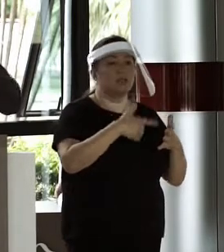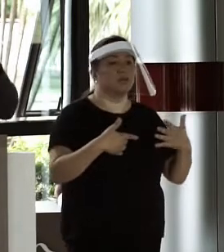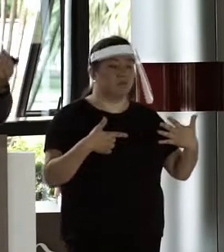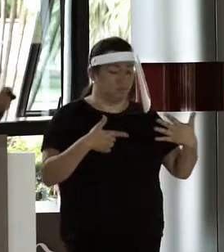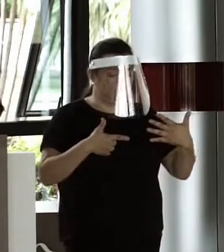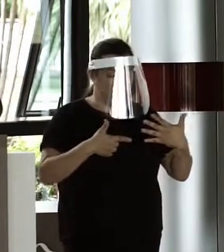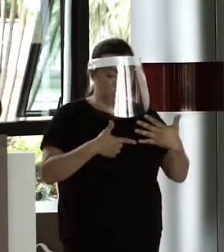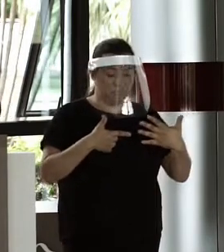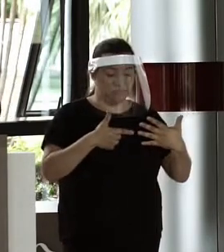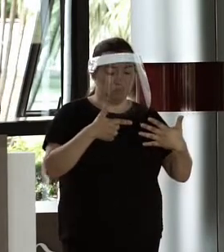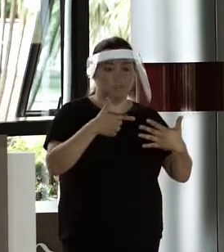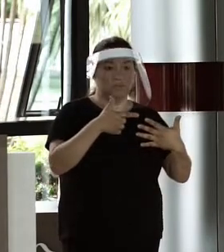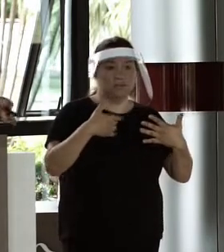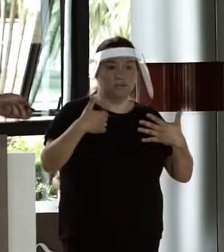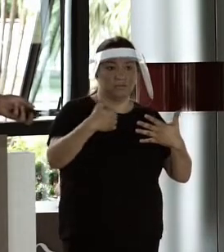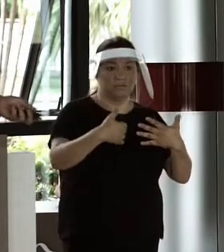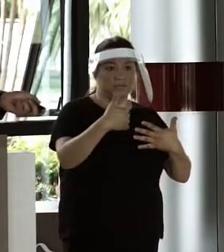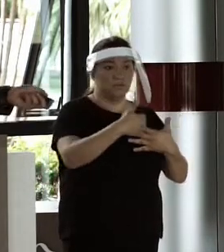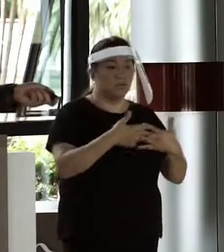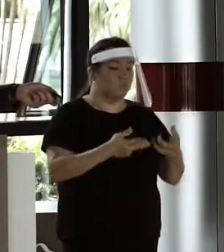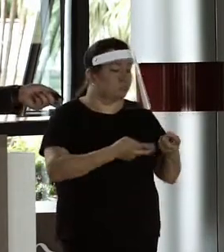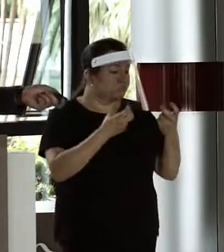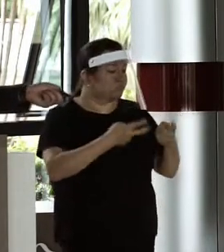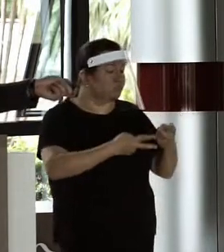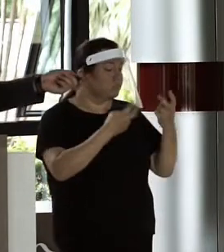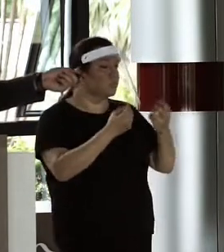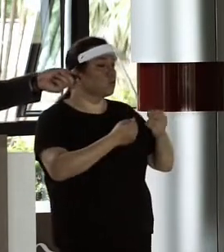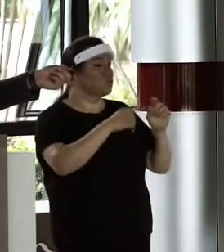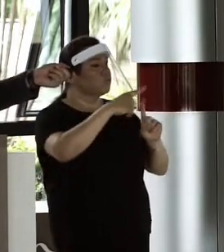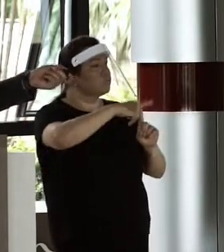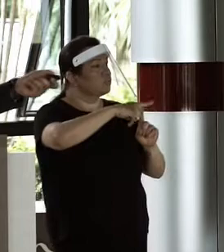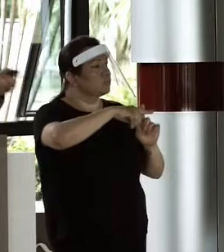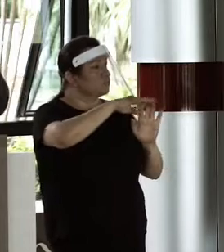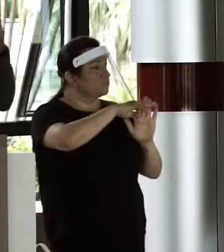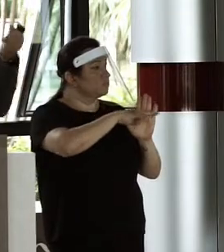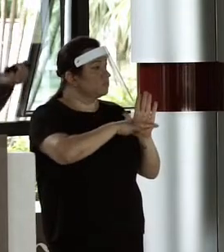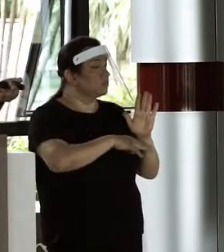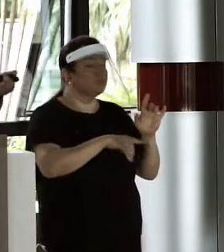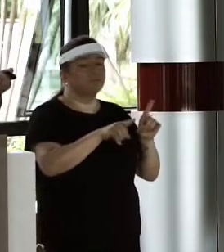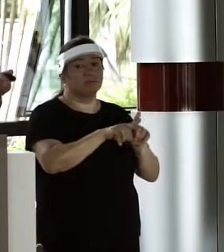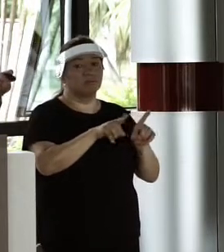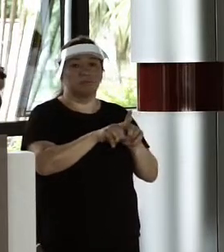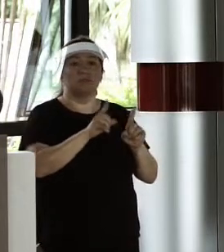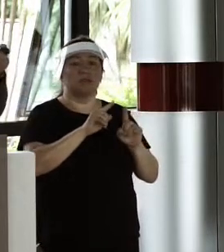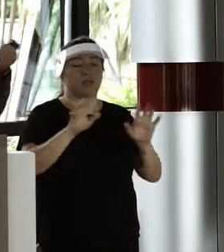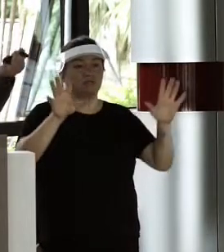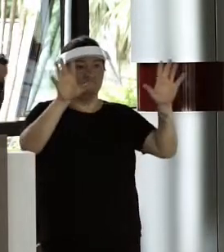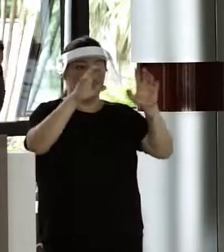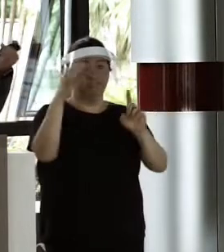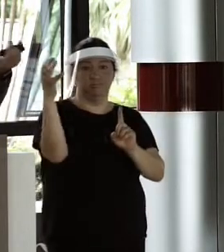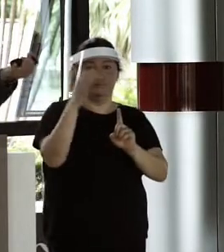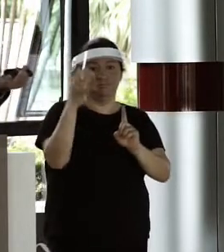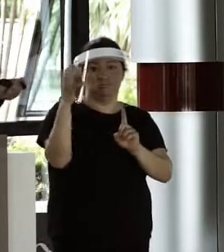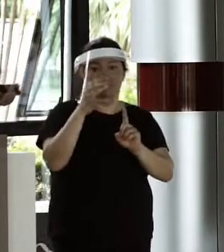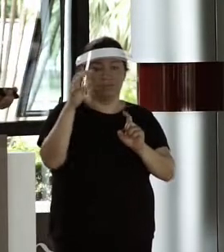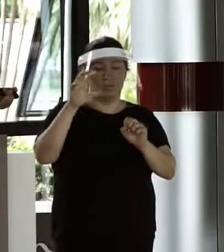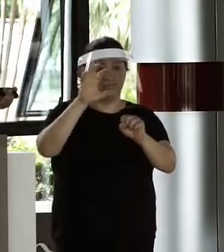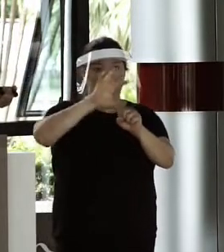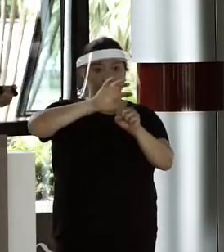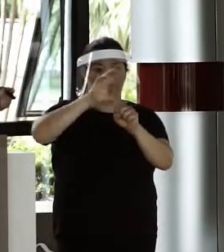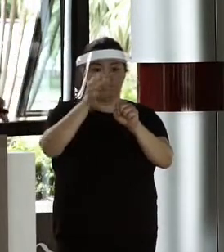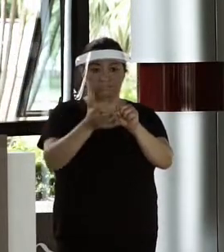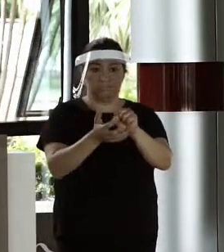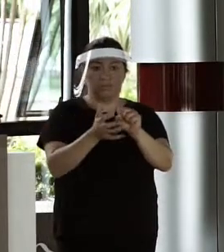pode ter reflexões ali, por exemplo. Tá? Além disso, eu tenho a influência da atmosfera, que está ali onde eu estou tirando a